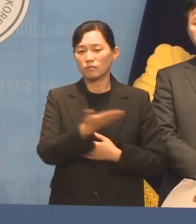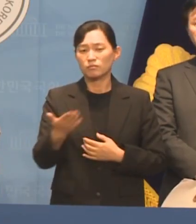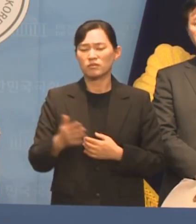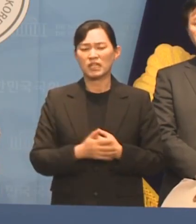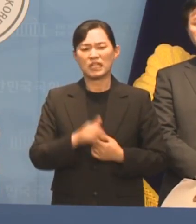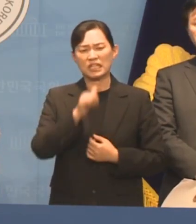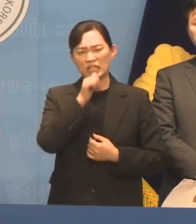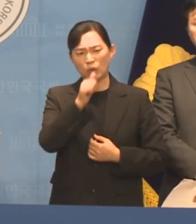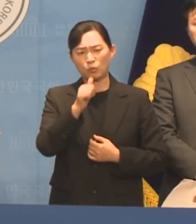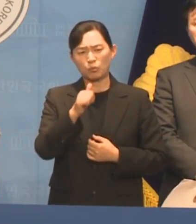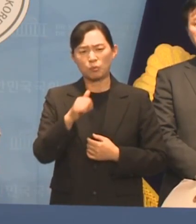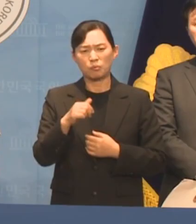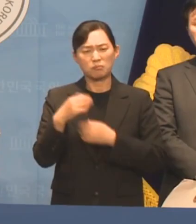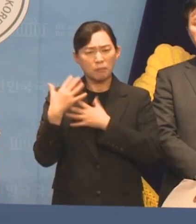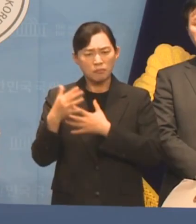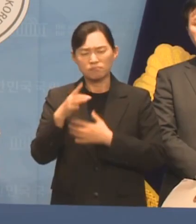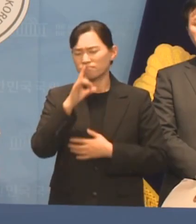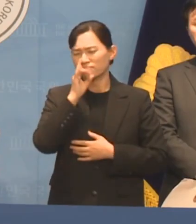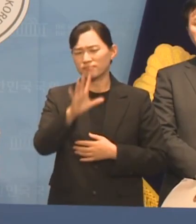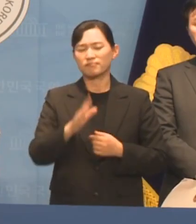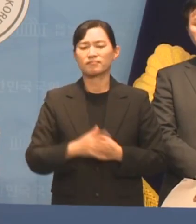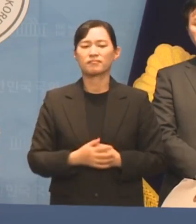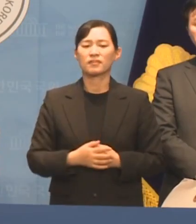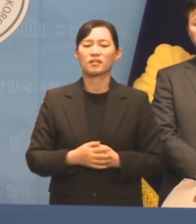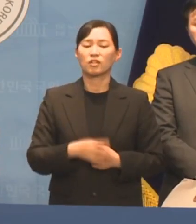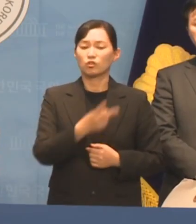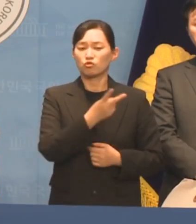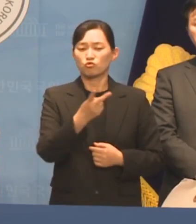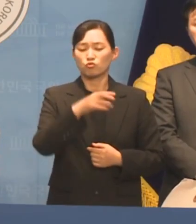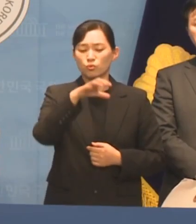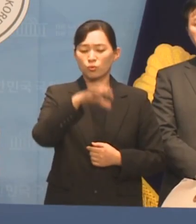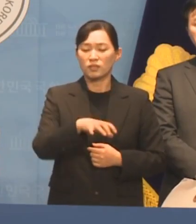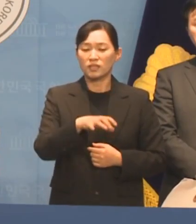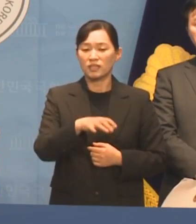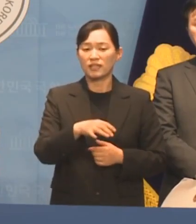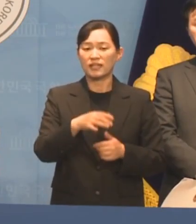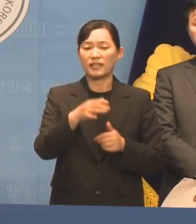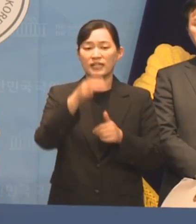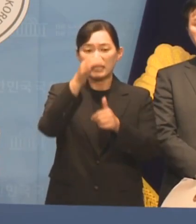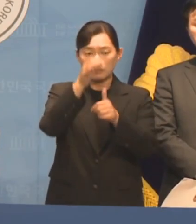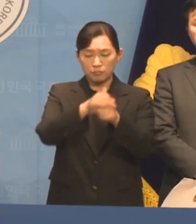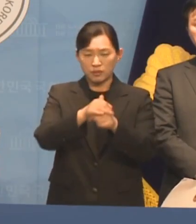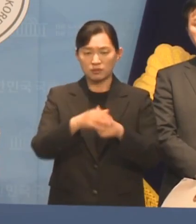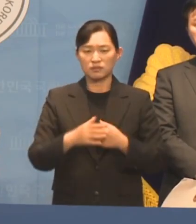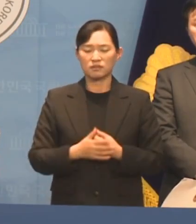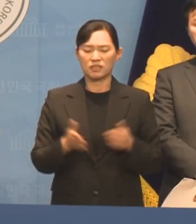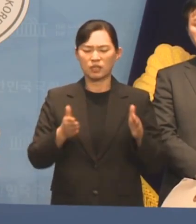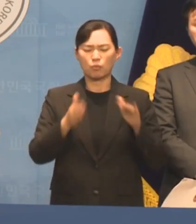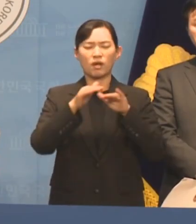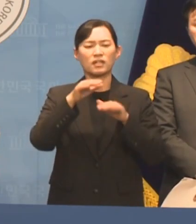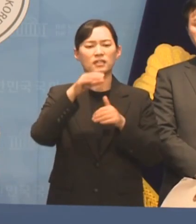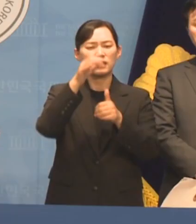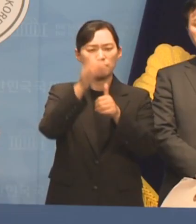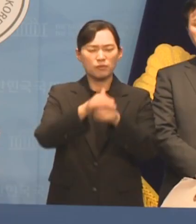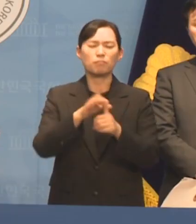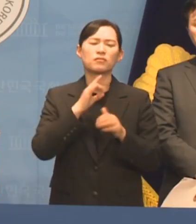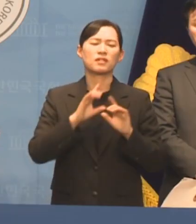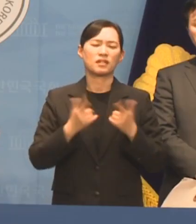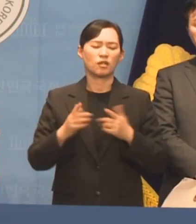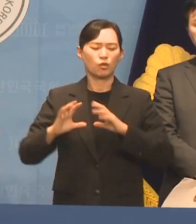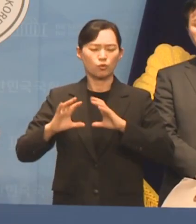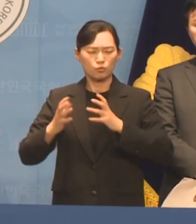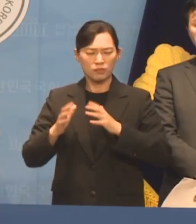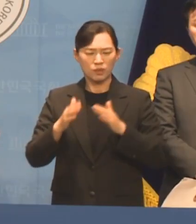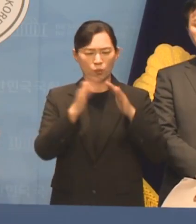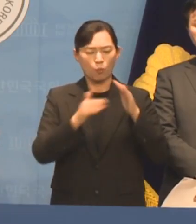결코 묵과할 수 없습니다. 두 기관에 대한 인선은 단지 기관장 임명문의 문제가 아니라 국가